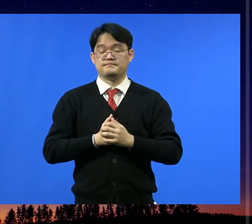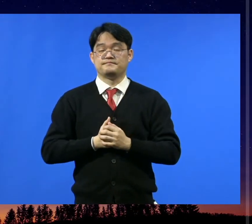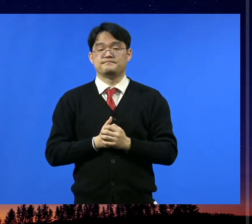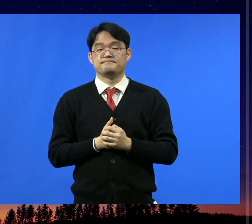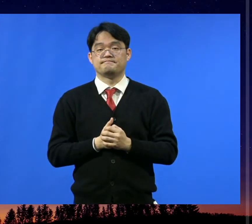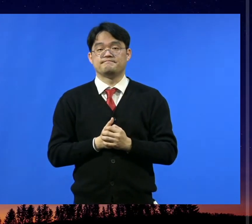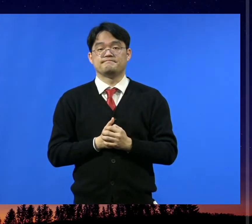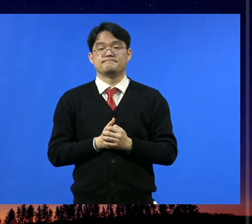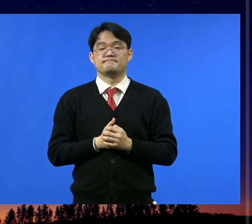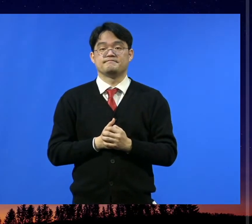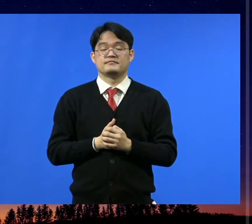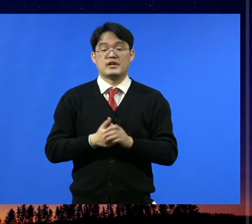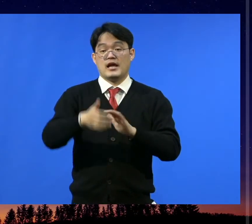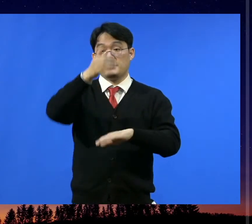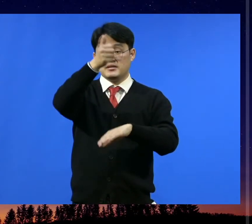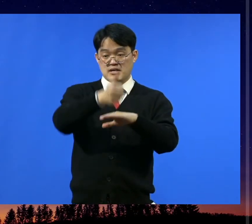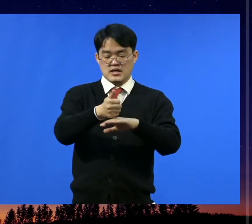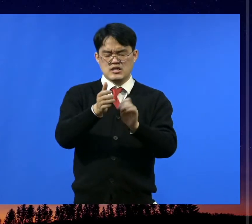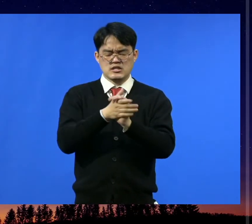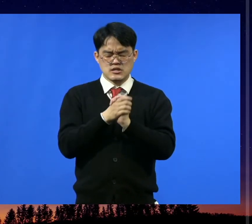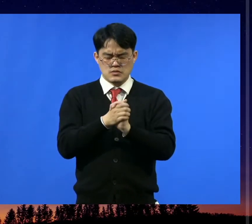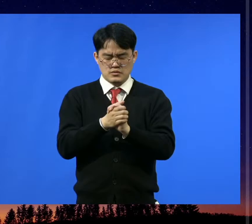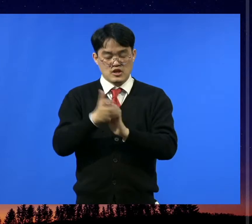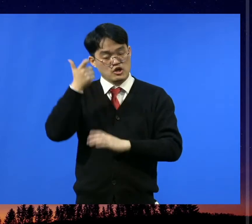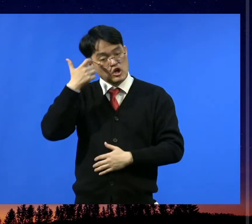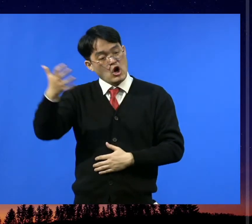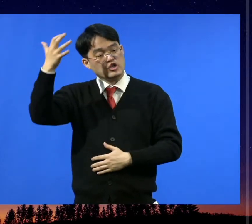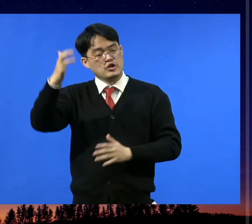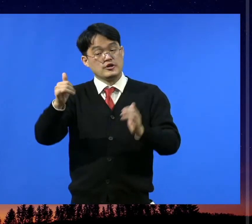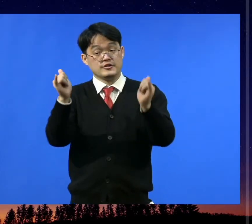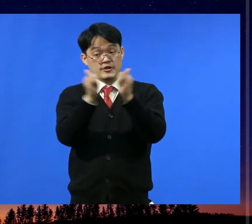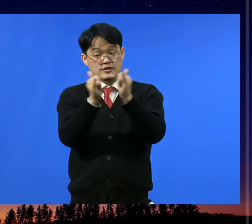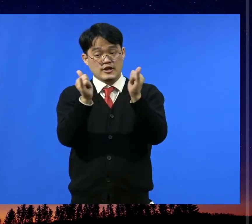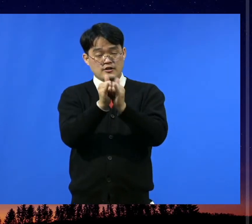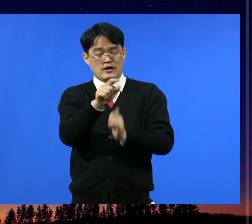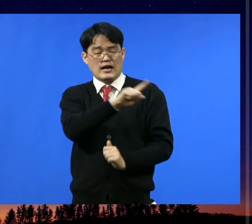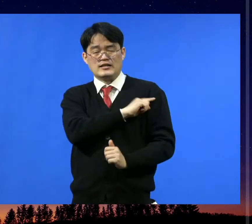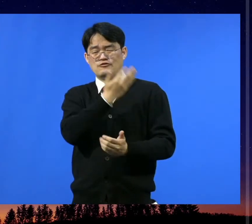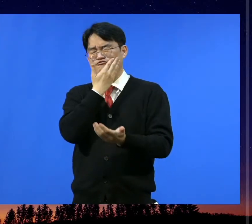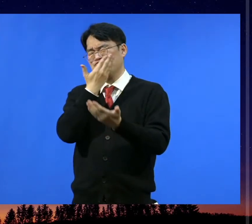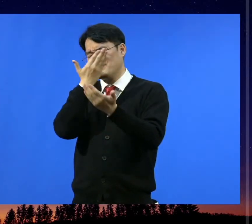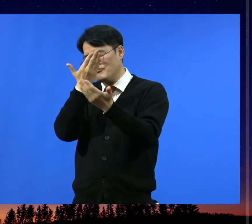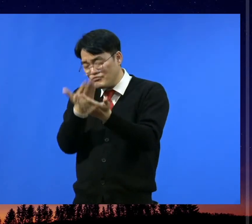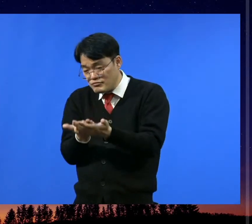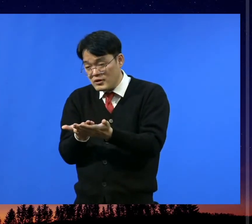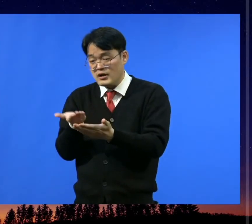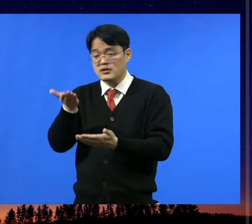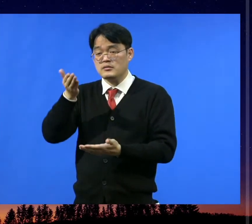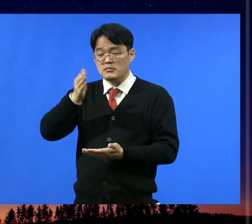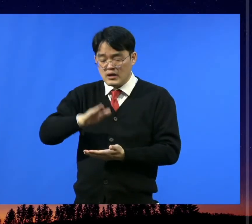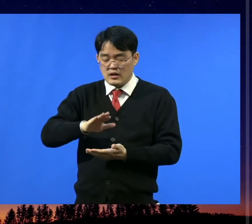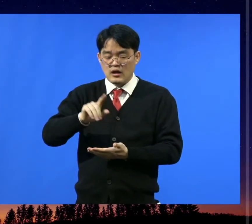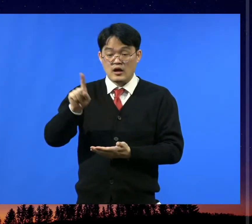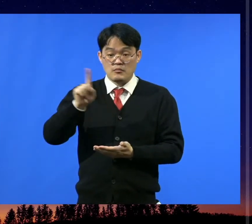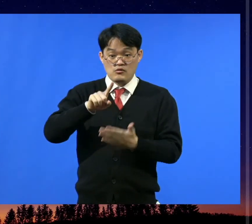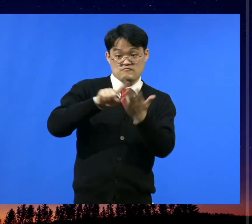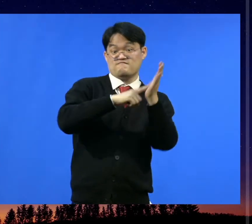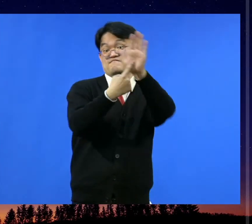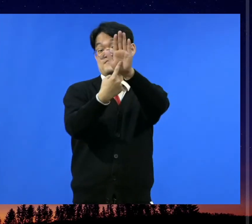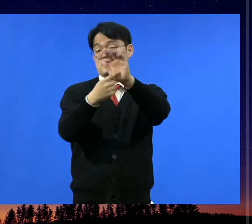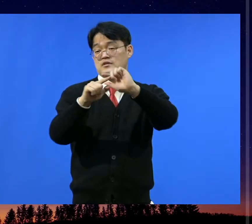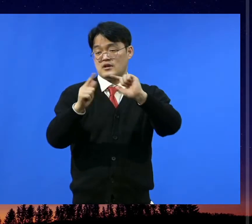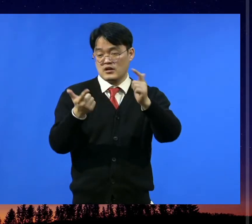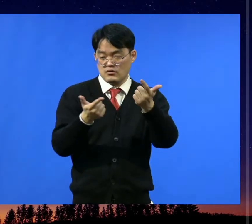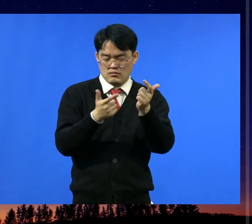그래서 이 마지막 기도는 영적 전쟁에서 가장 중요한 것이면서 눈에 띄지 잘 않는 것이죠. 그래서 소홀히 여길